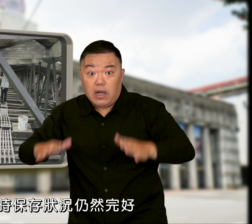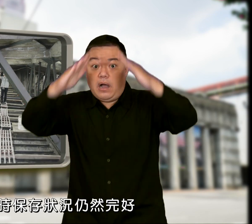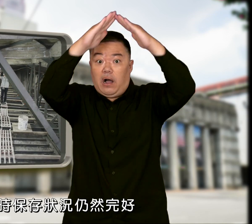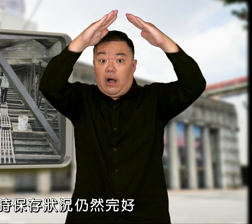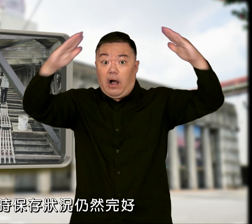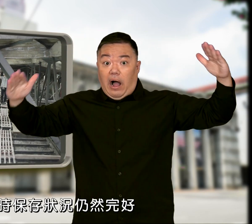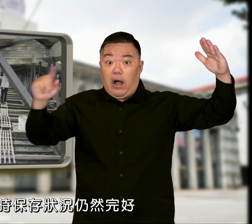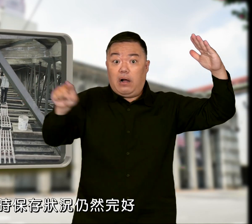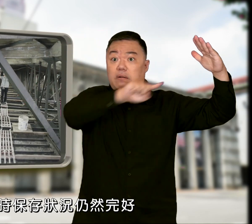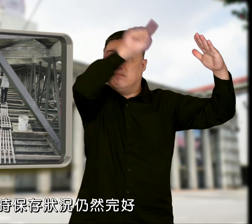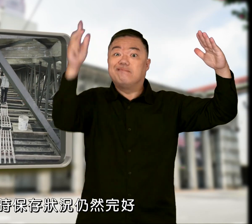好。